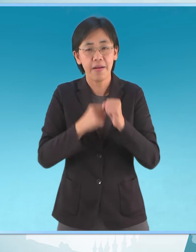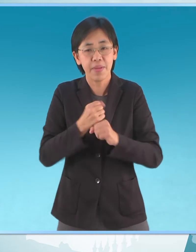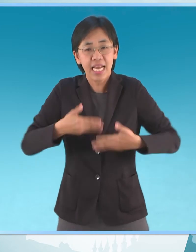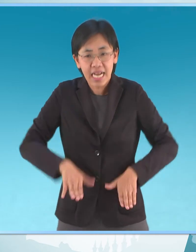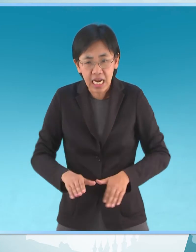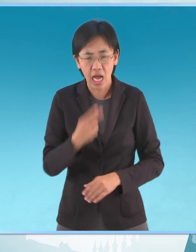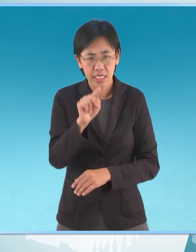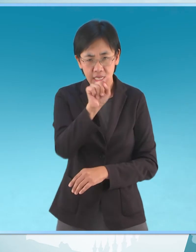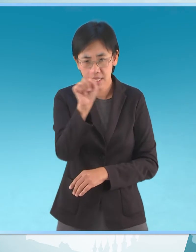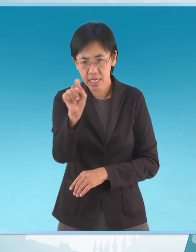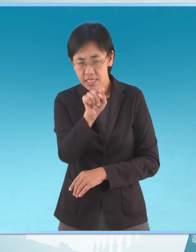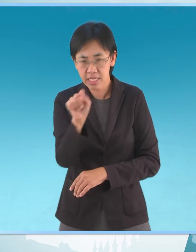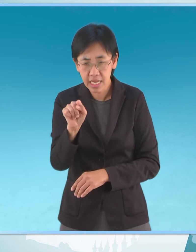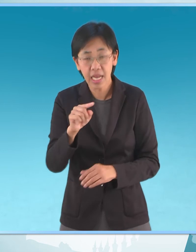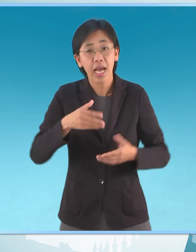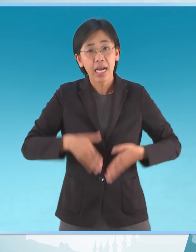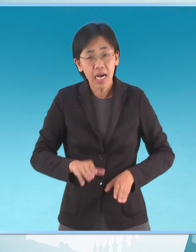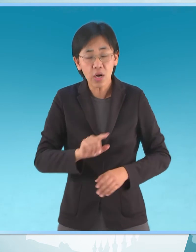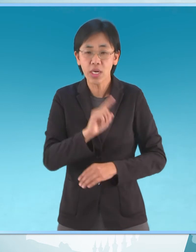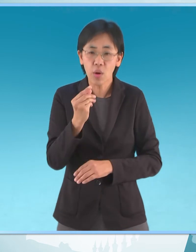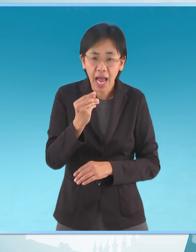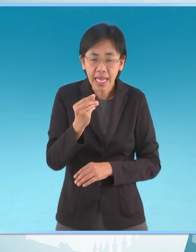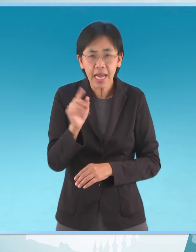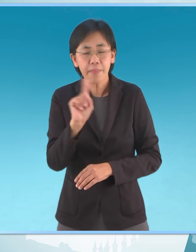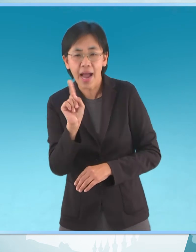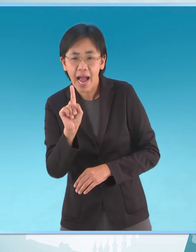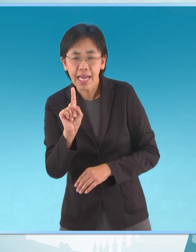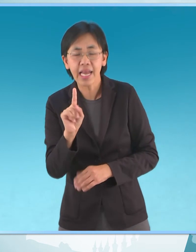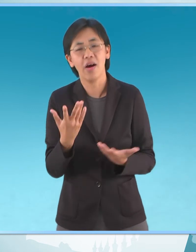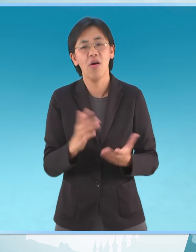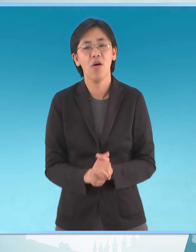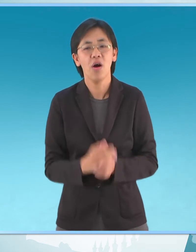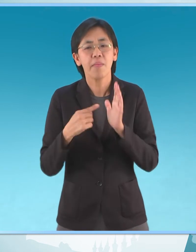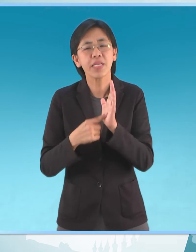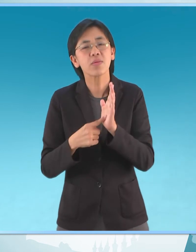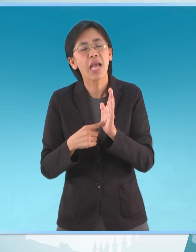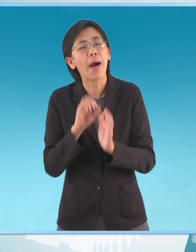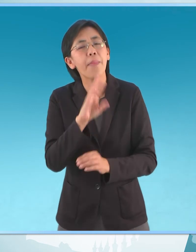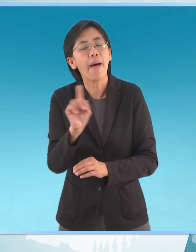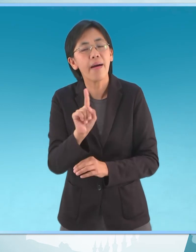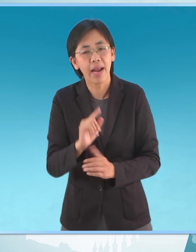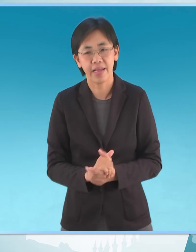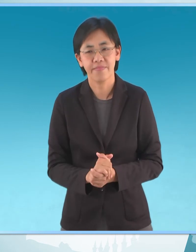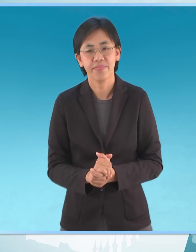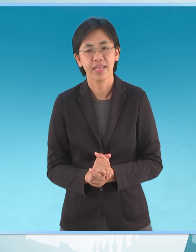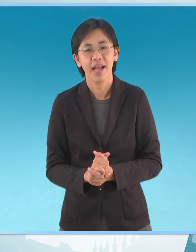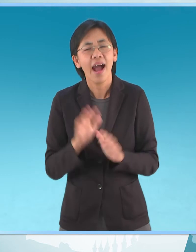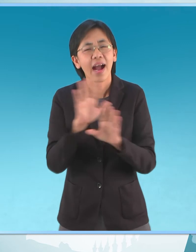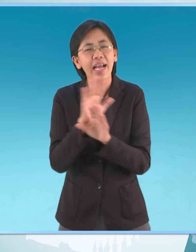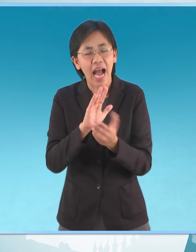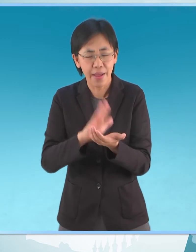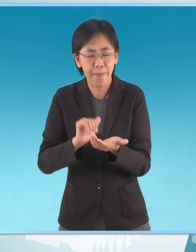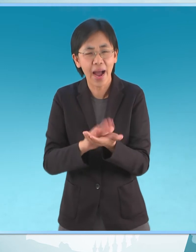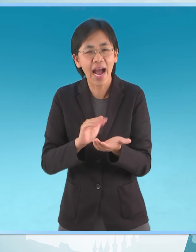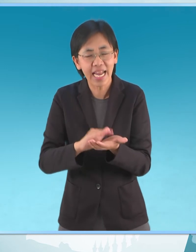อกวันเดือนปีเกิดไปนะครับเขาก็จะชี้ไปตามจุดนั้นว่าเกิดวันนี้ภาพเป็นแบบนี้และภาพนี้เนี่ยเป็นสัญลักษณ์ที่บ่งบอกถึงอะไรได้บ้าง